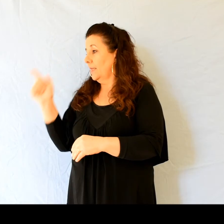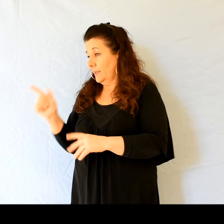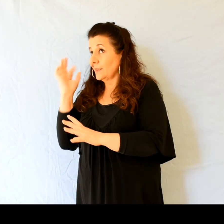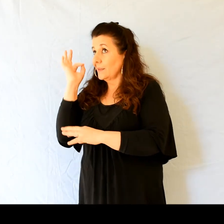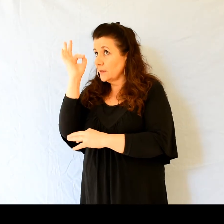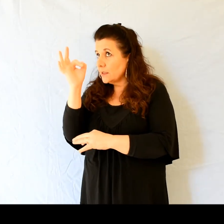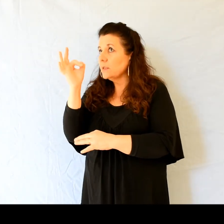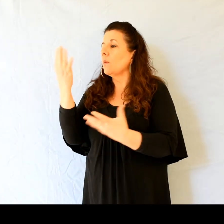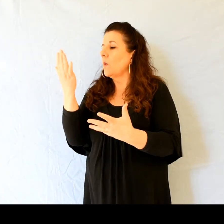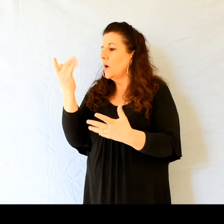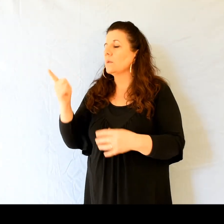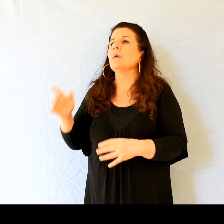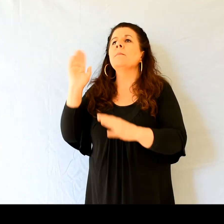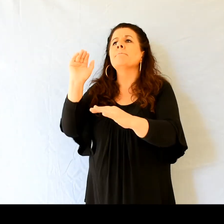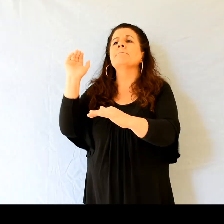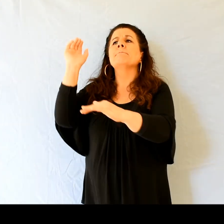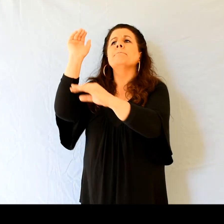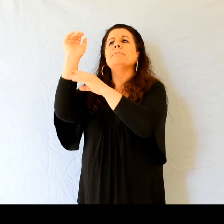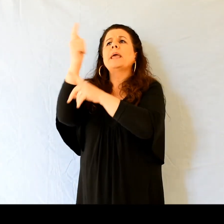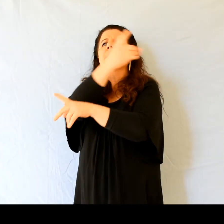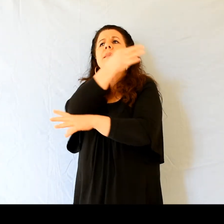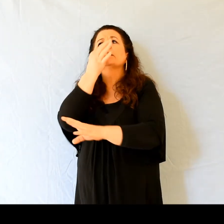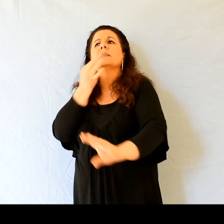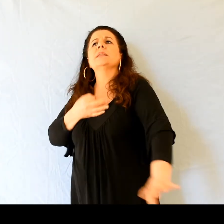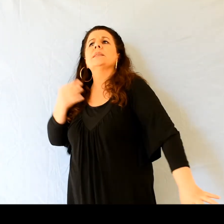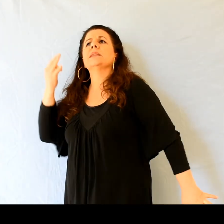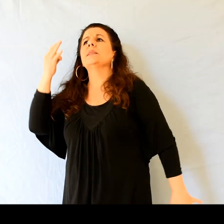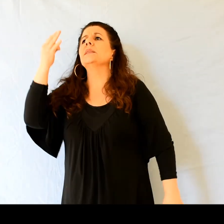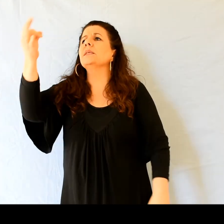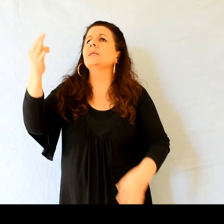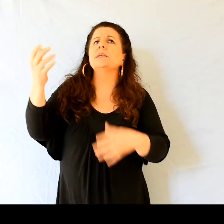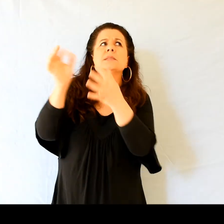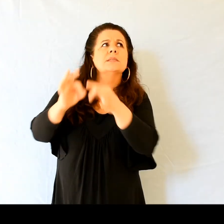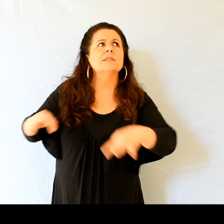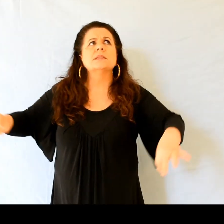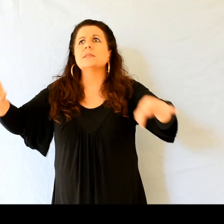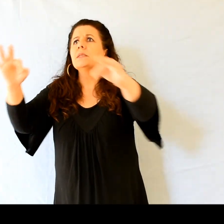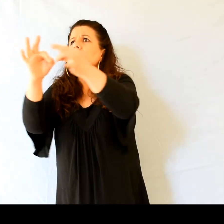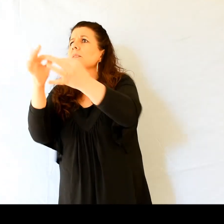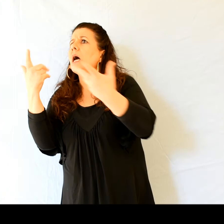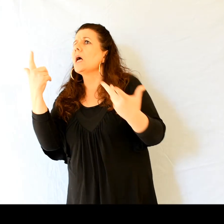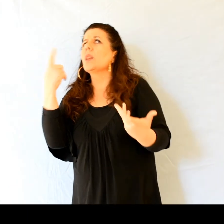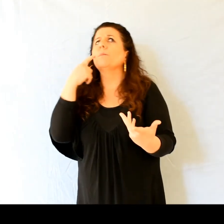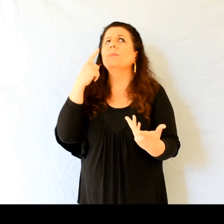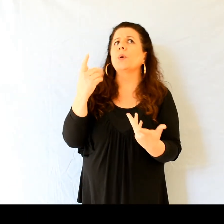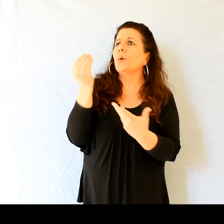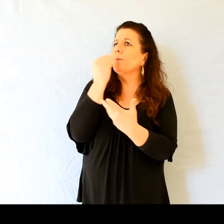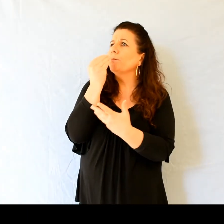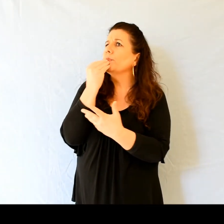dire, où est la salle où je pourrais manger la Pâque avec mes disciples.